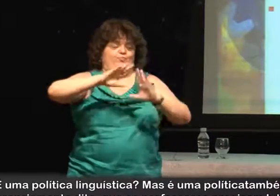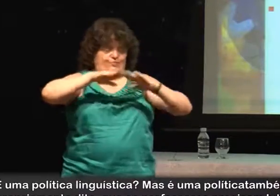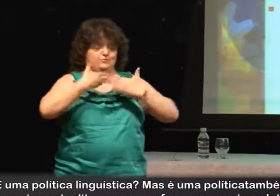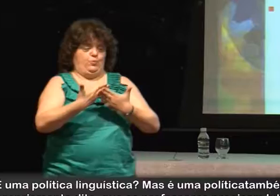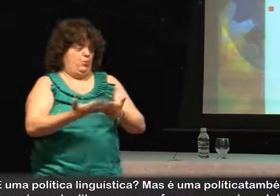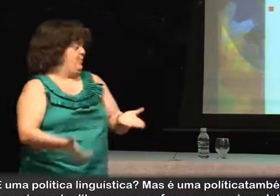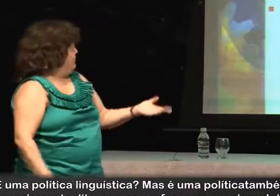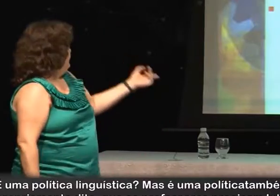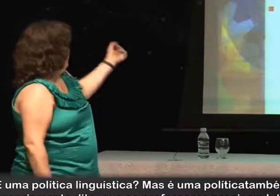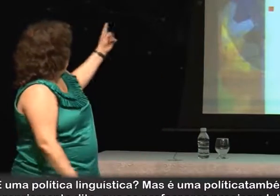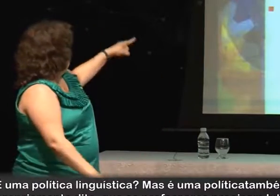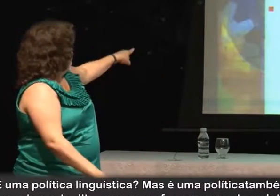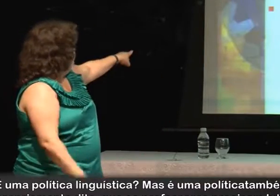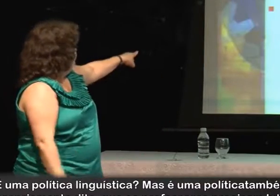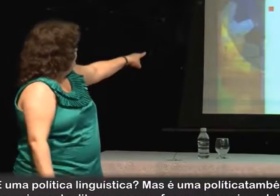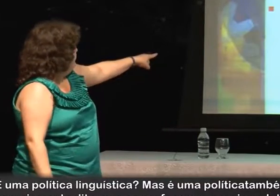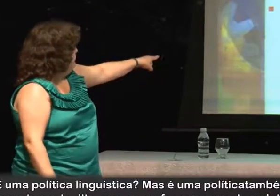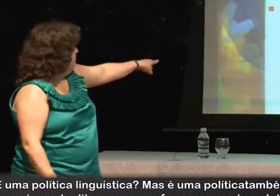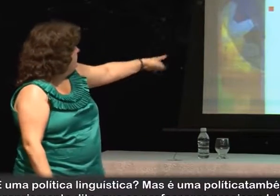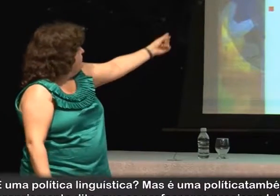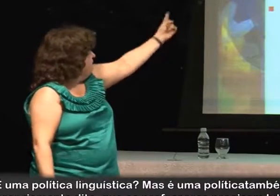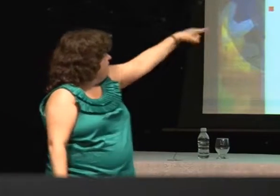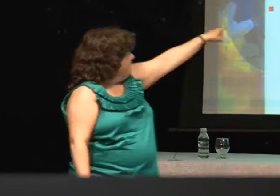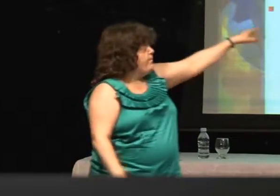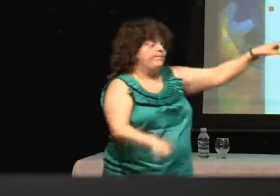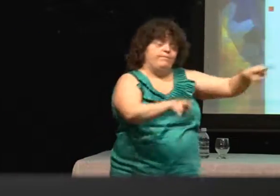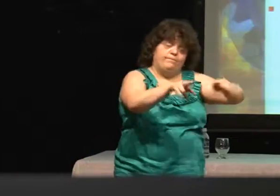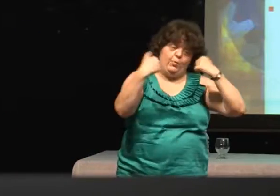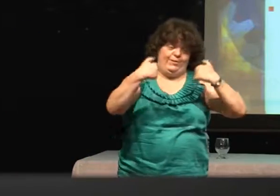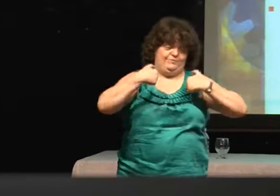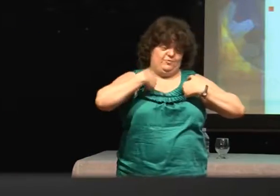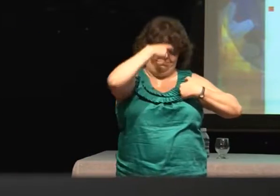propriamente dita, que os professores precisam lutar.